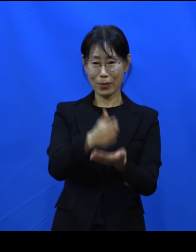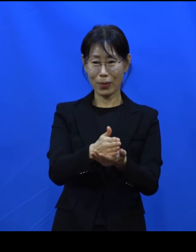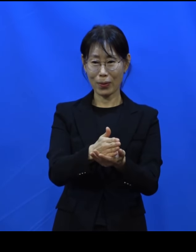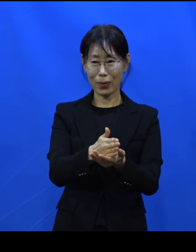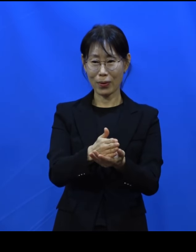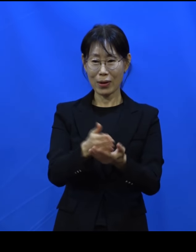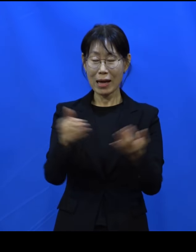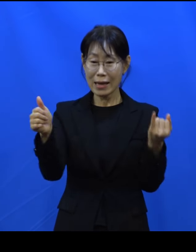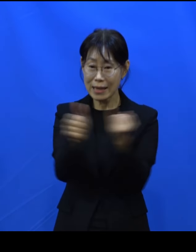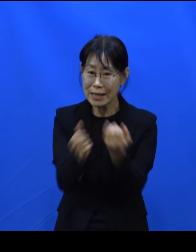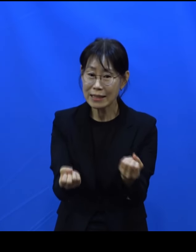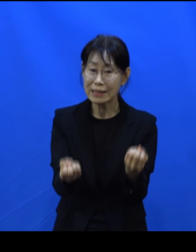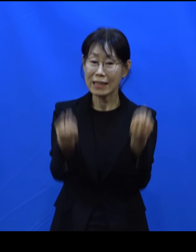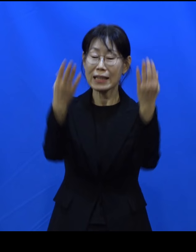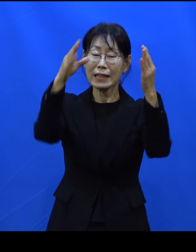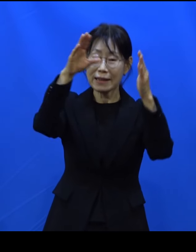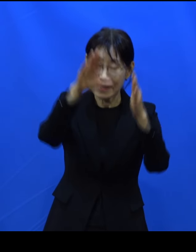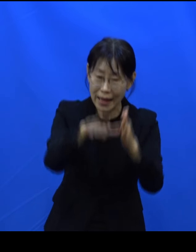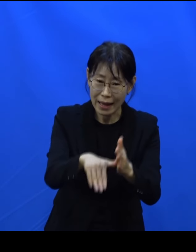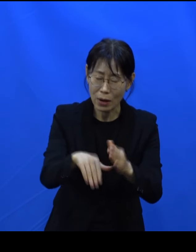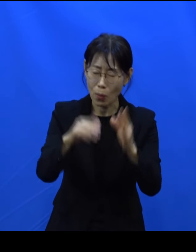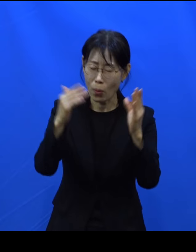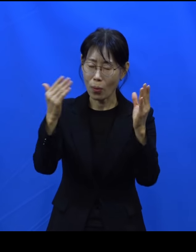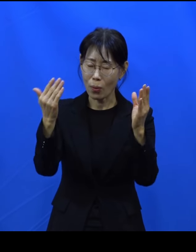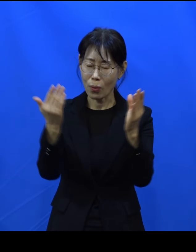높여드리는 예배를 한번 드려보세요.